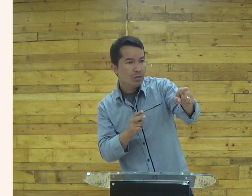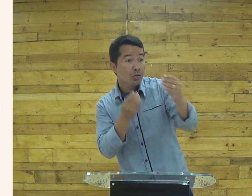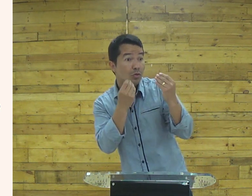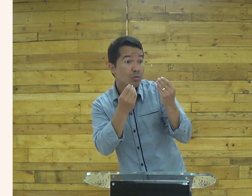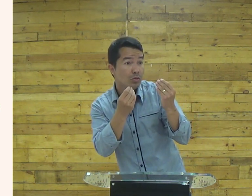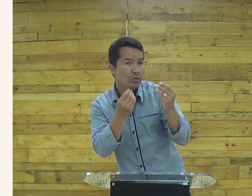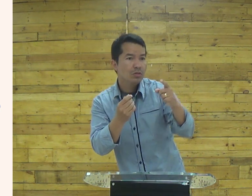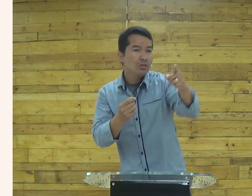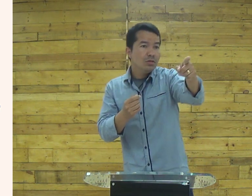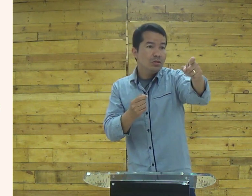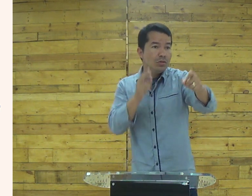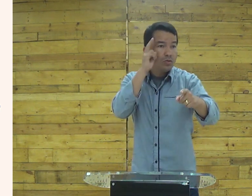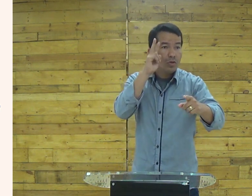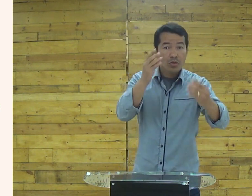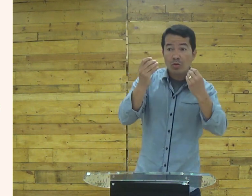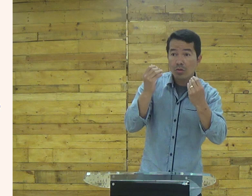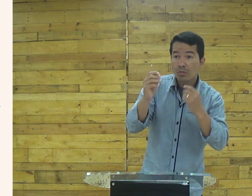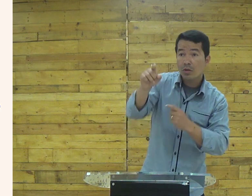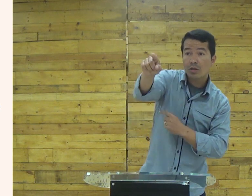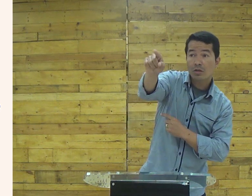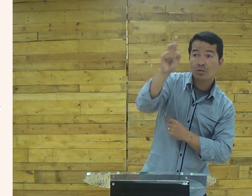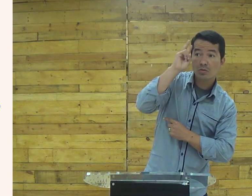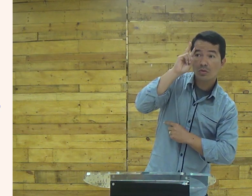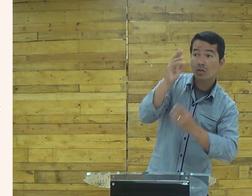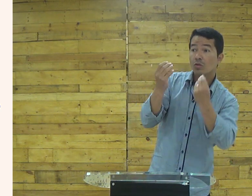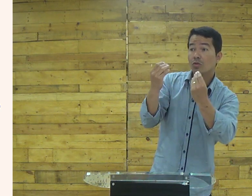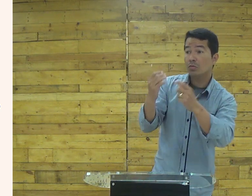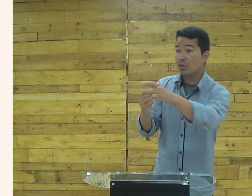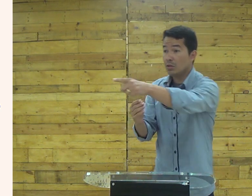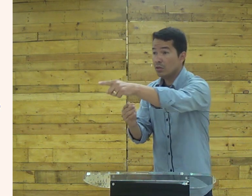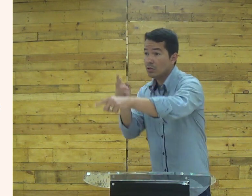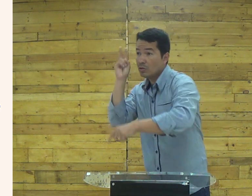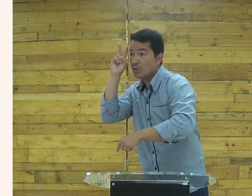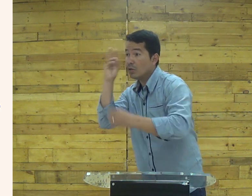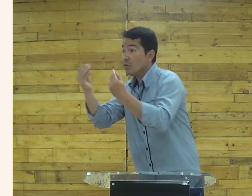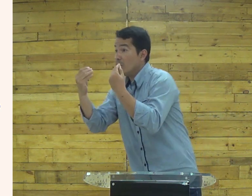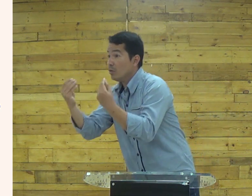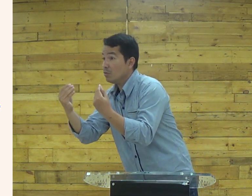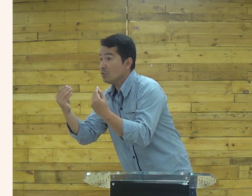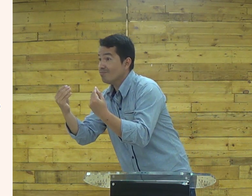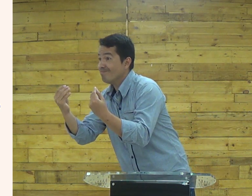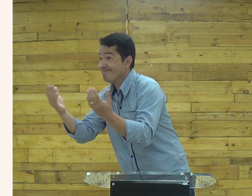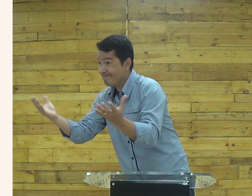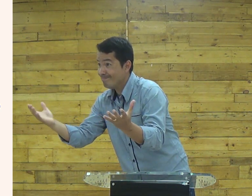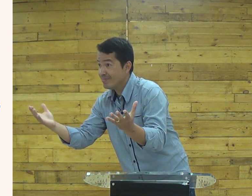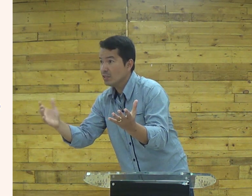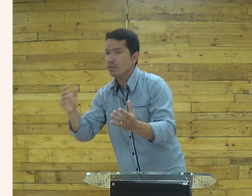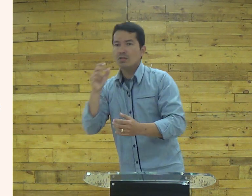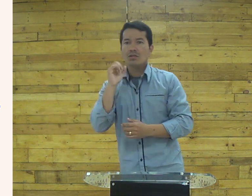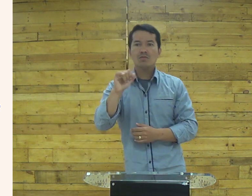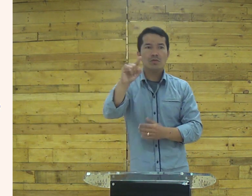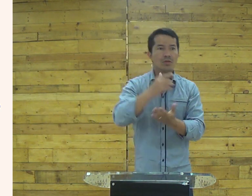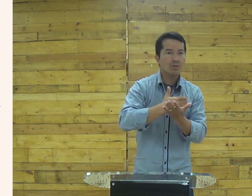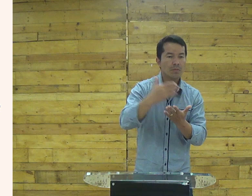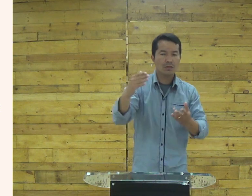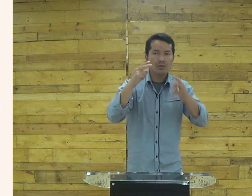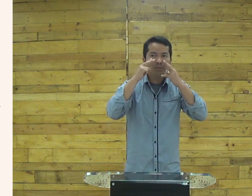coragem. A história é tua, tua, tua, a sua. Todas essas